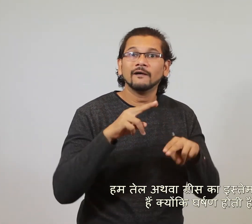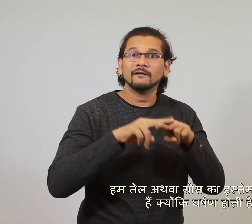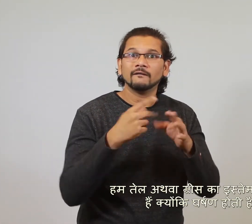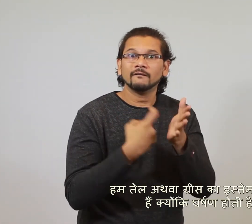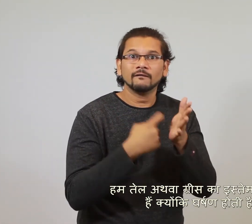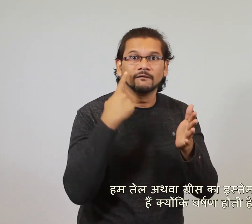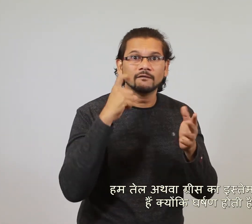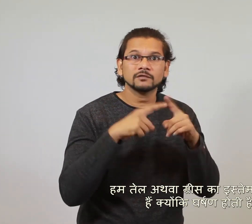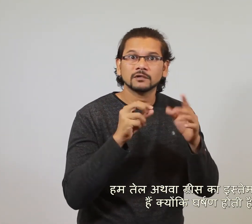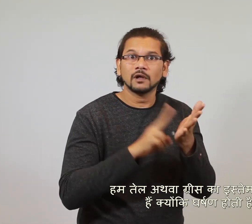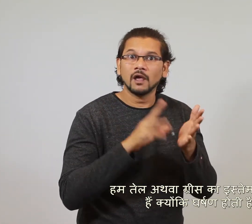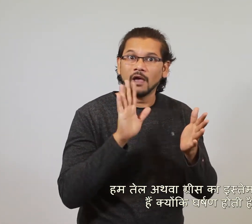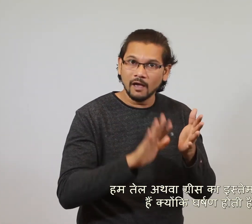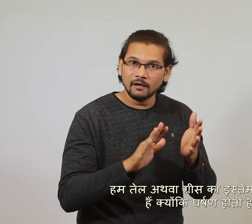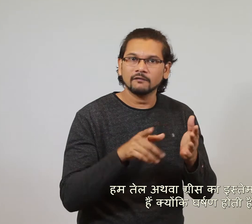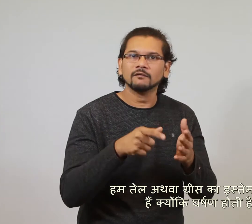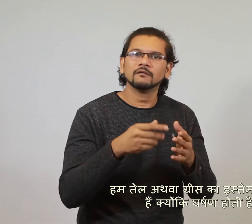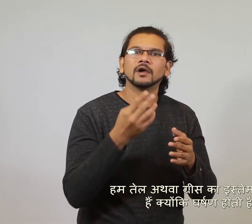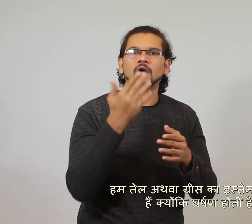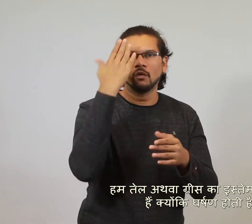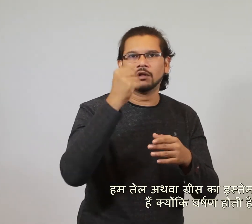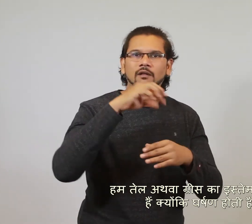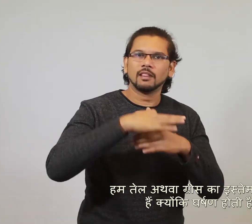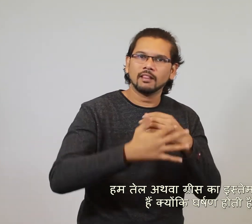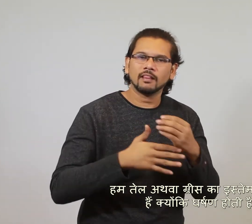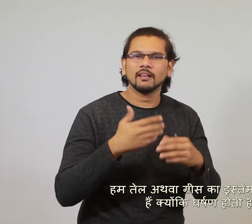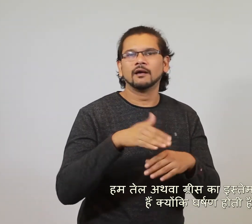हम तेल अथ्वा ग्रीस का इस्तमाल करते हैं क्योंकि घर्शन होती है